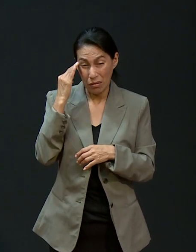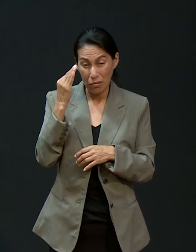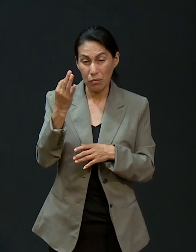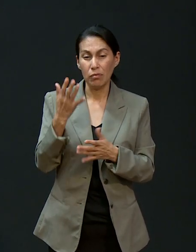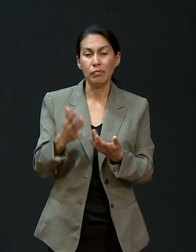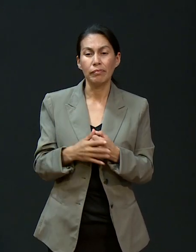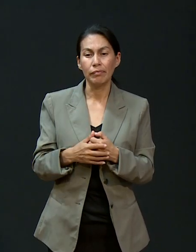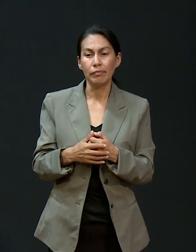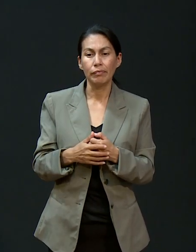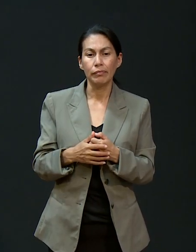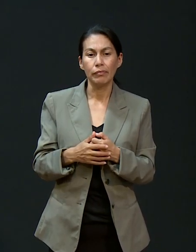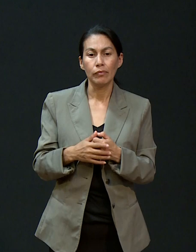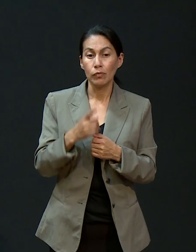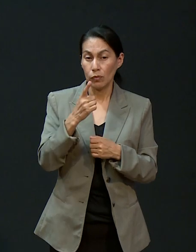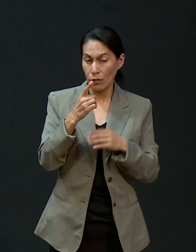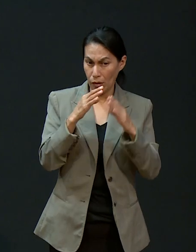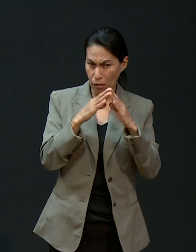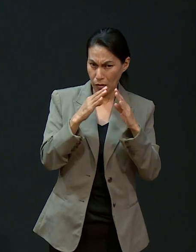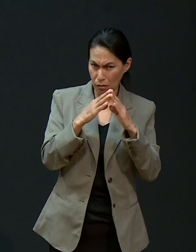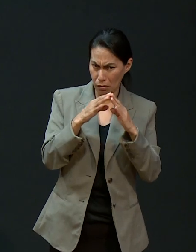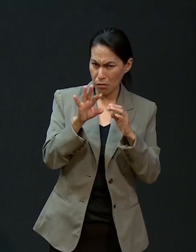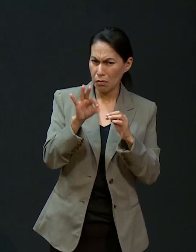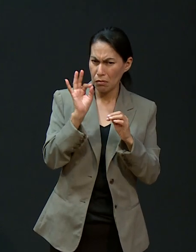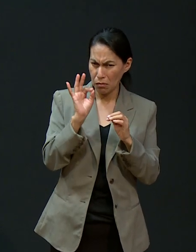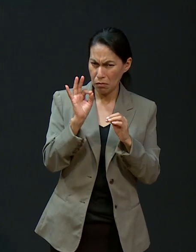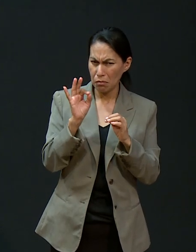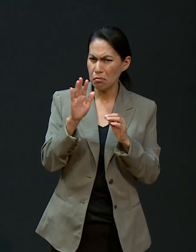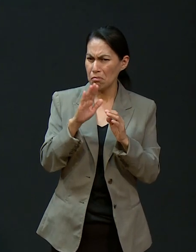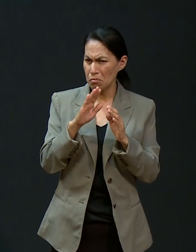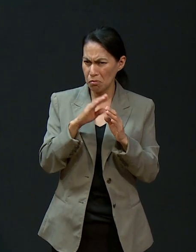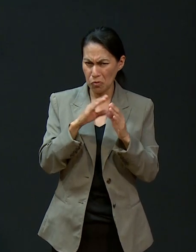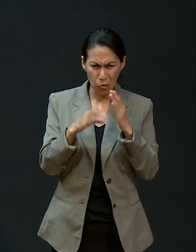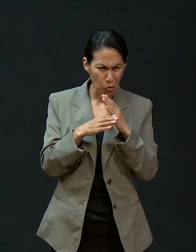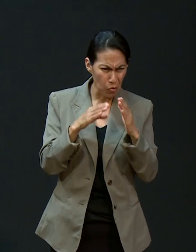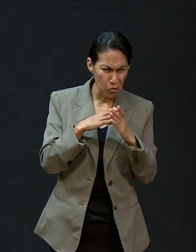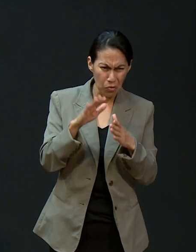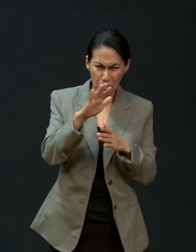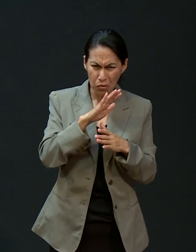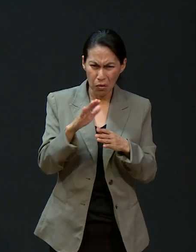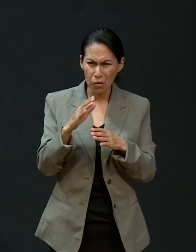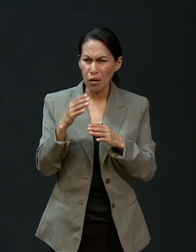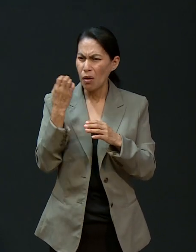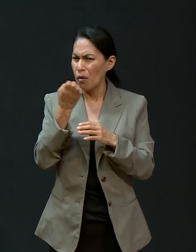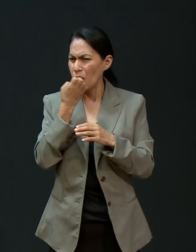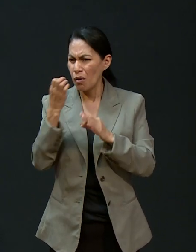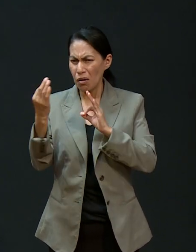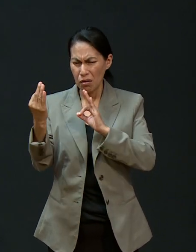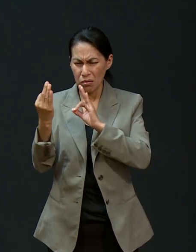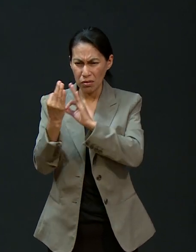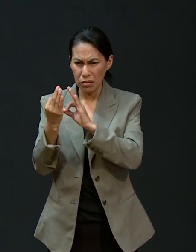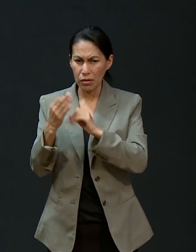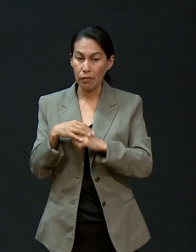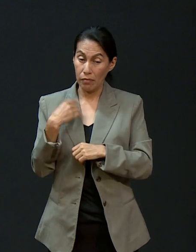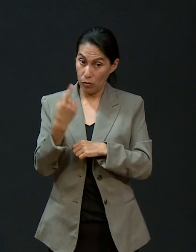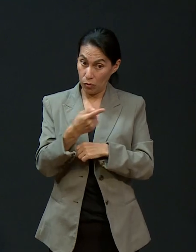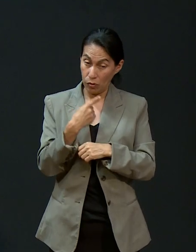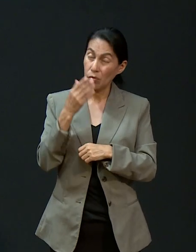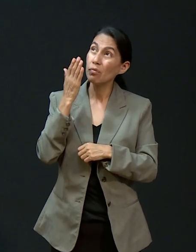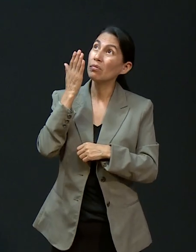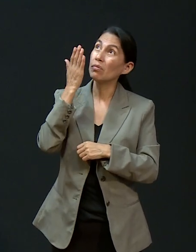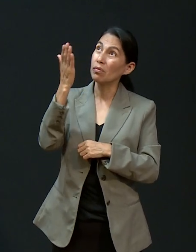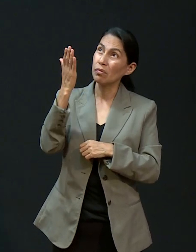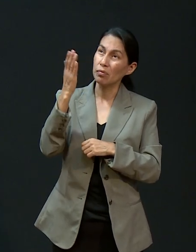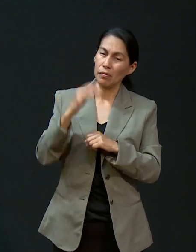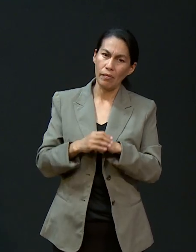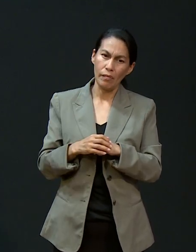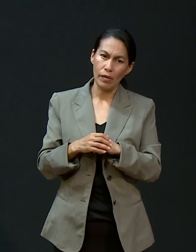cierto, pero faltaba poco tiempo. Y me dijo, conseguí una casa. Una casa inmobiliada, cerca de la escuela. O sea, todo lo que